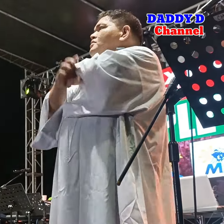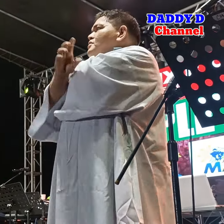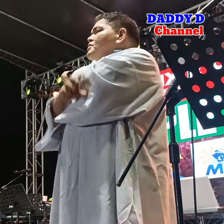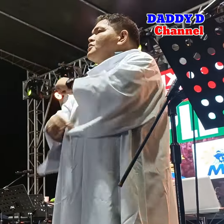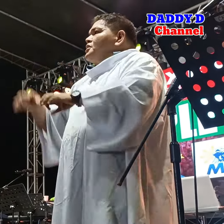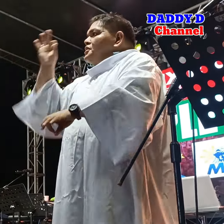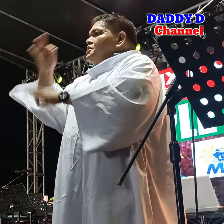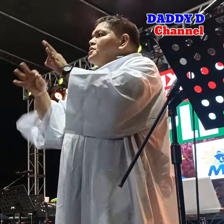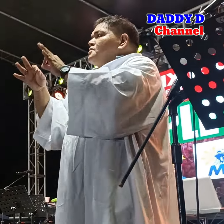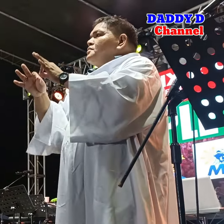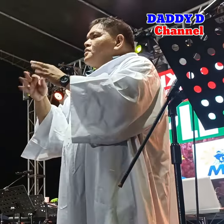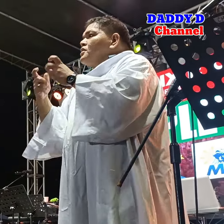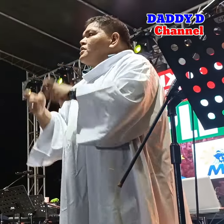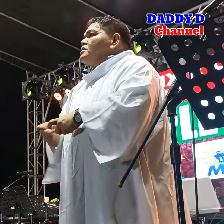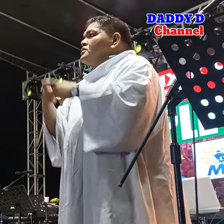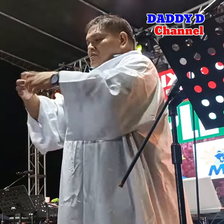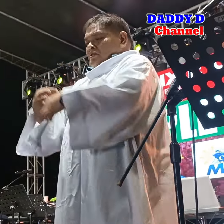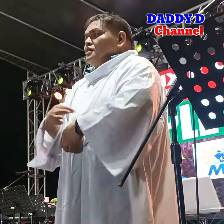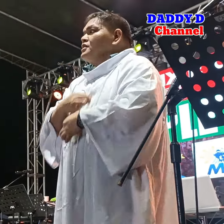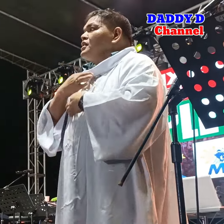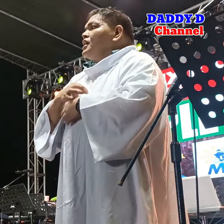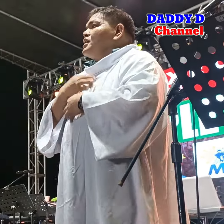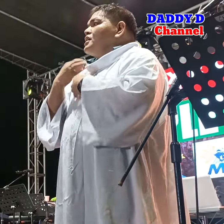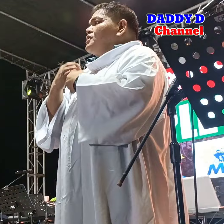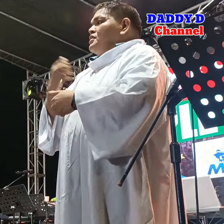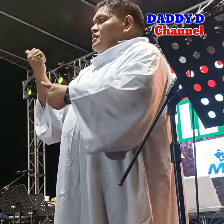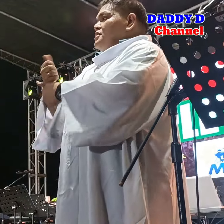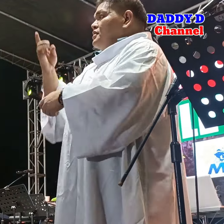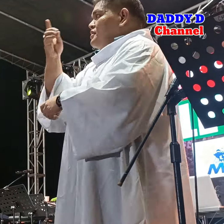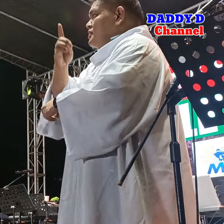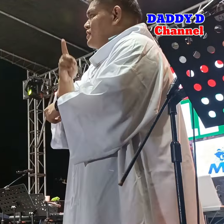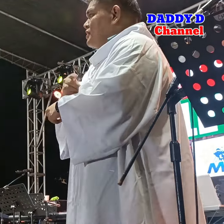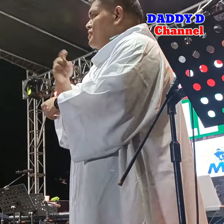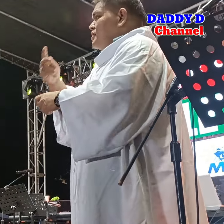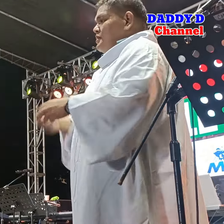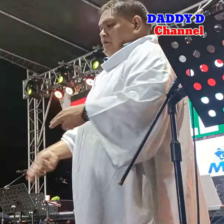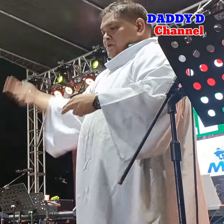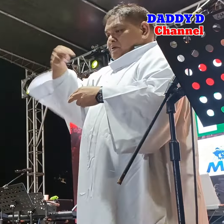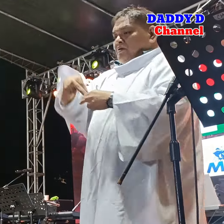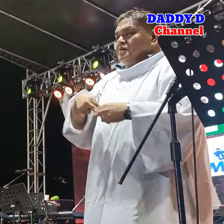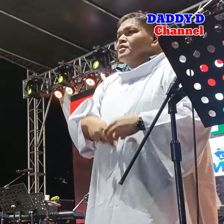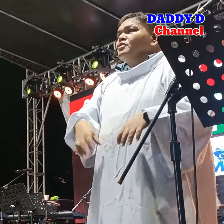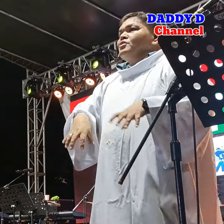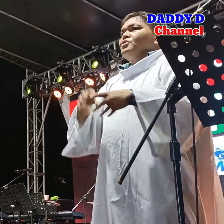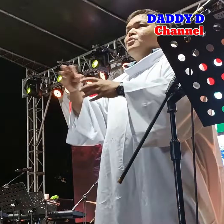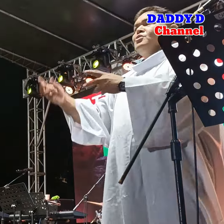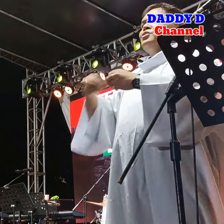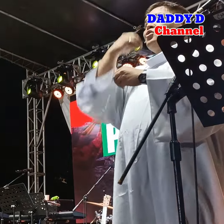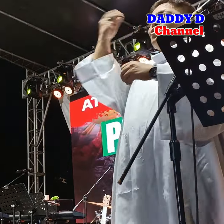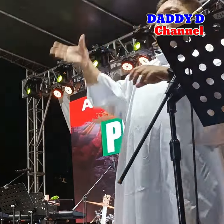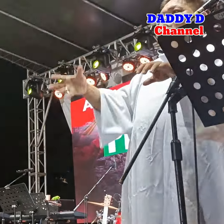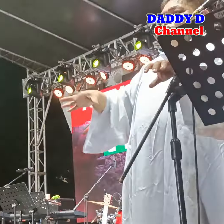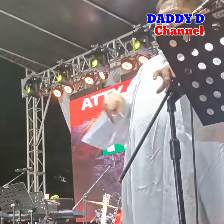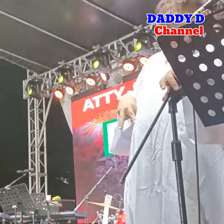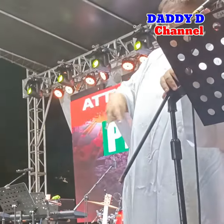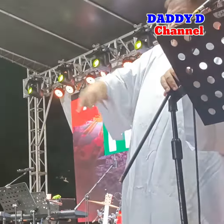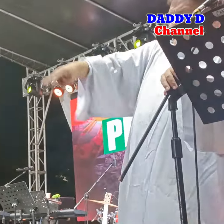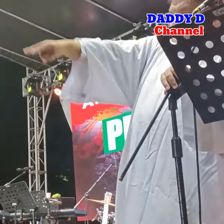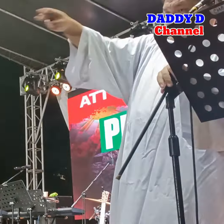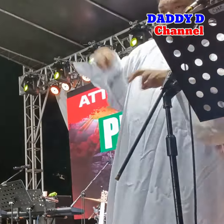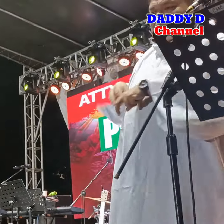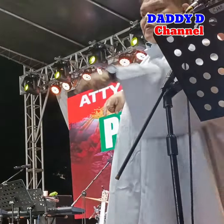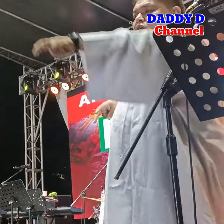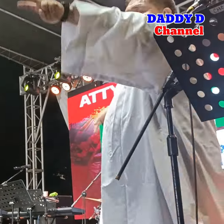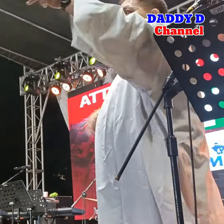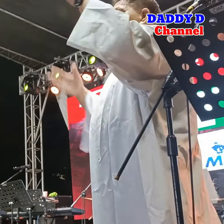ano ang dinadanas natin sa araw-araw, pag pumapasok tayo, pag weekend, naglalakad ka sa kalye